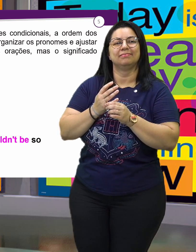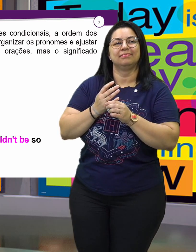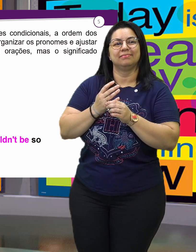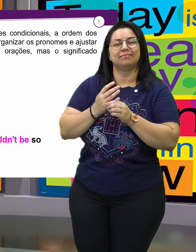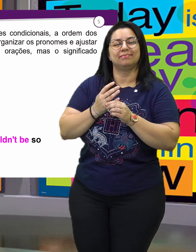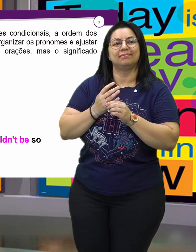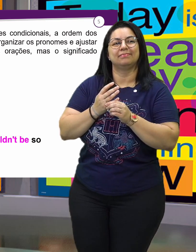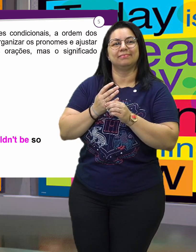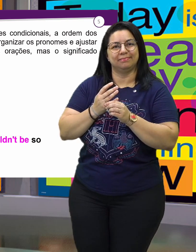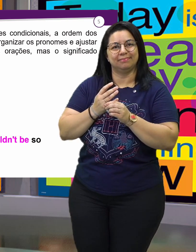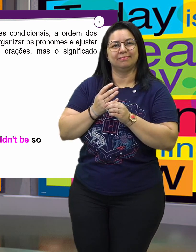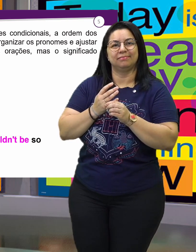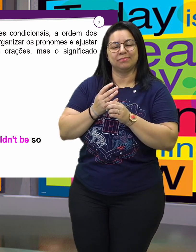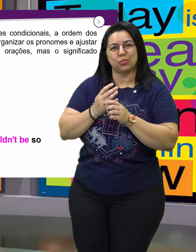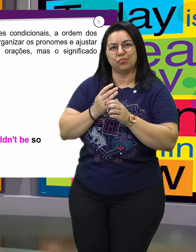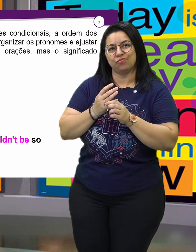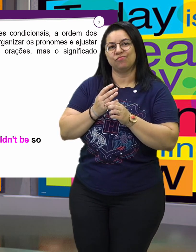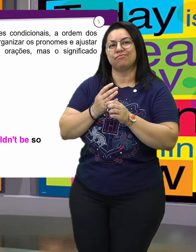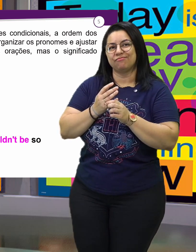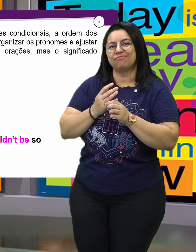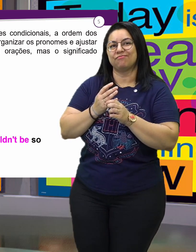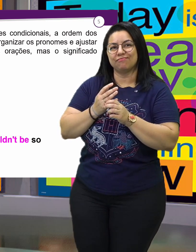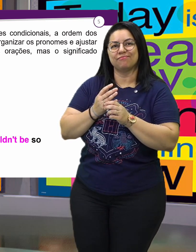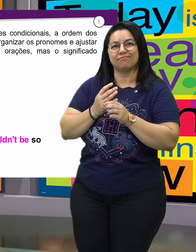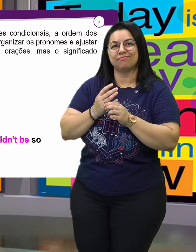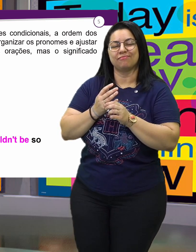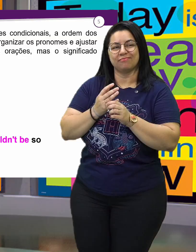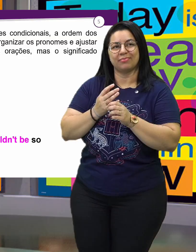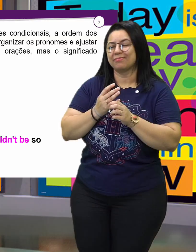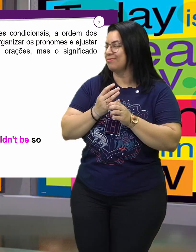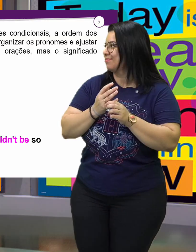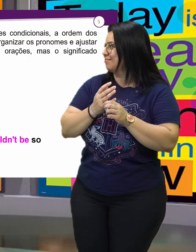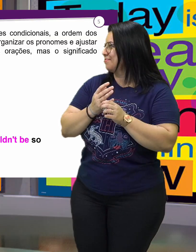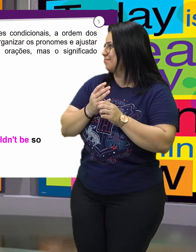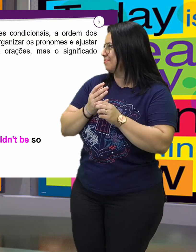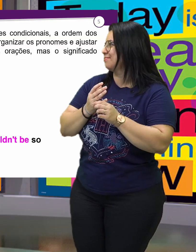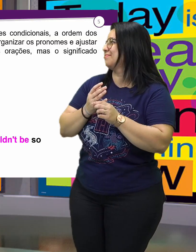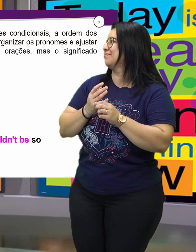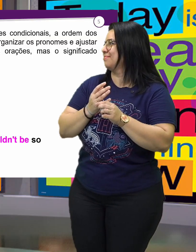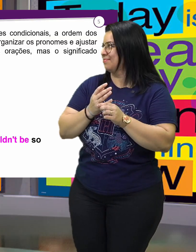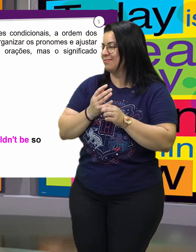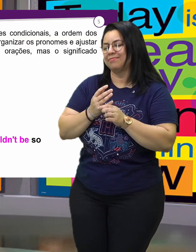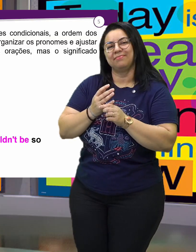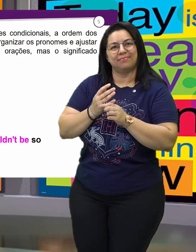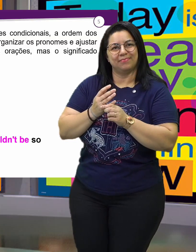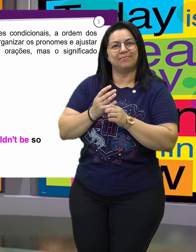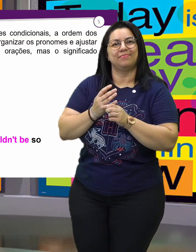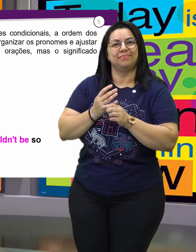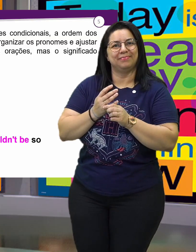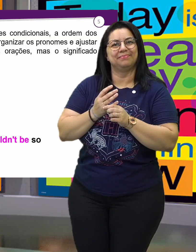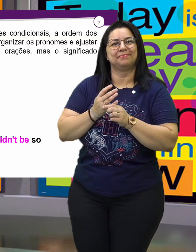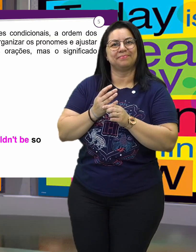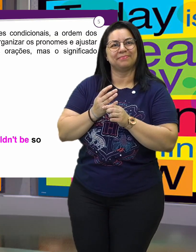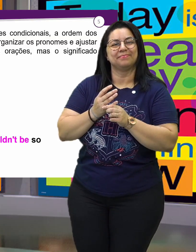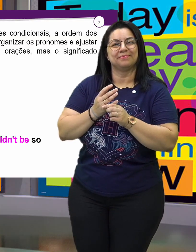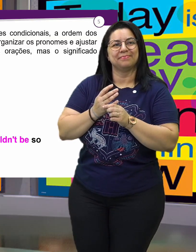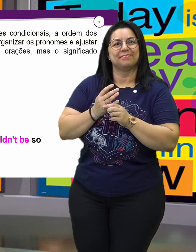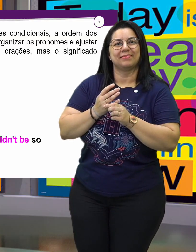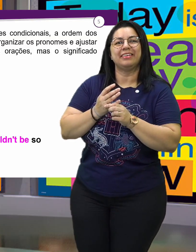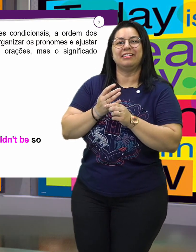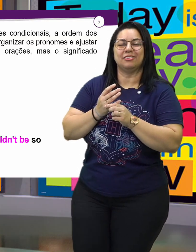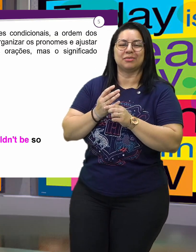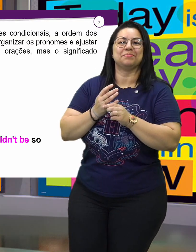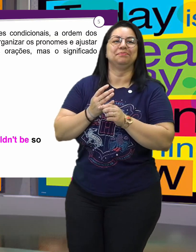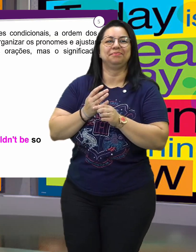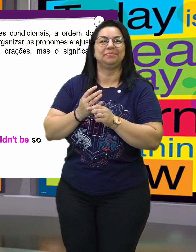coisas que aconteciam no passado e não acontecem mais, né? Como eu falava, eu costumava, eu andava. Eu costumava nem tanto, né? Eu costumava, você usa o used